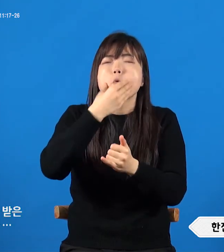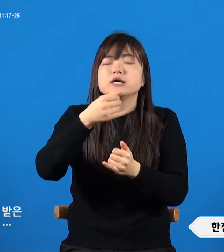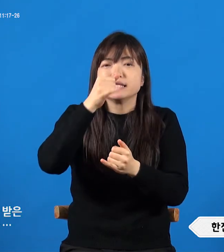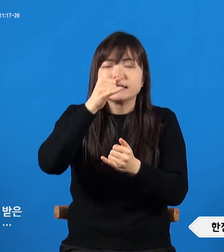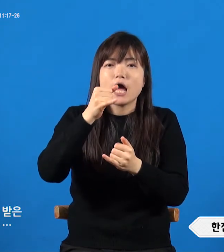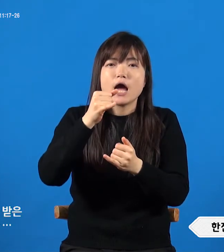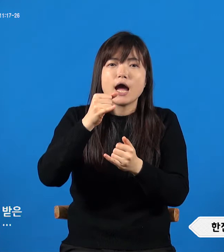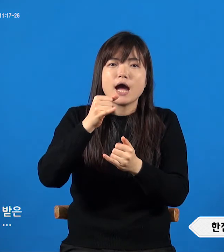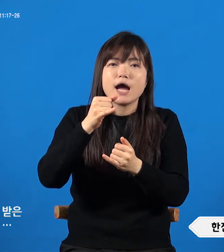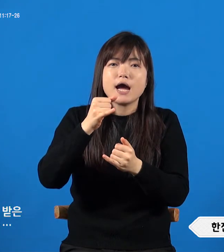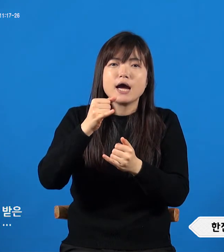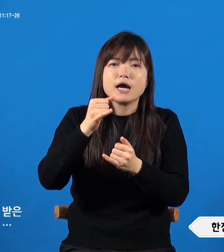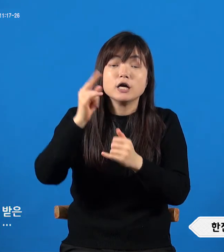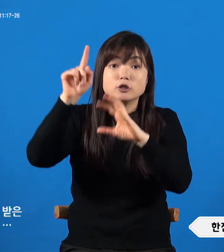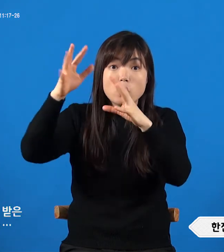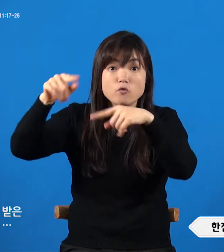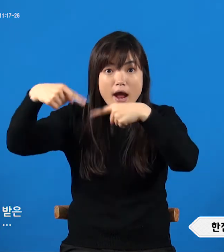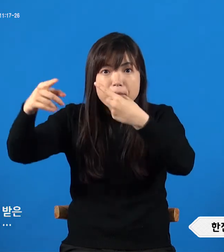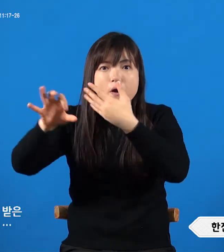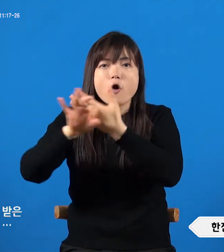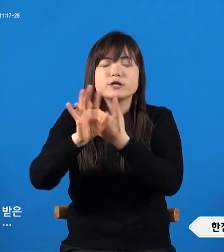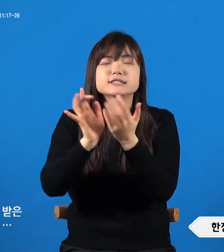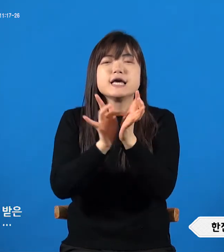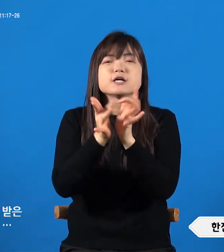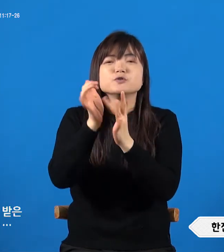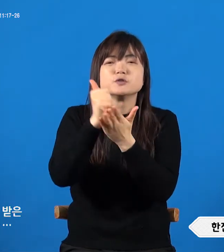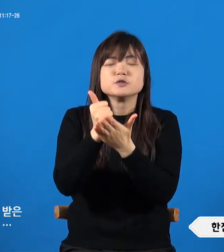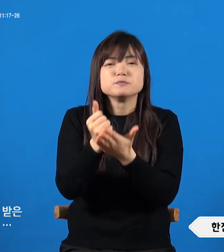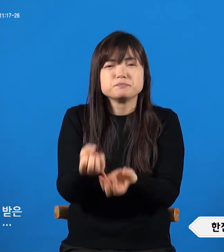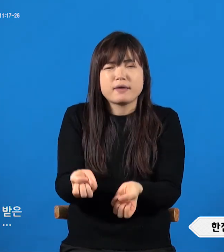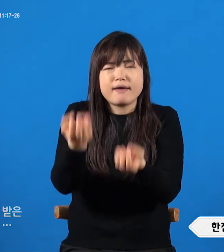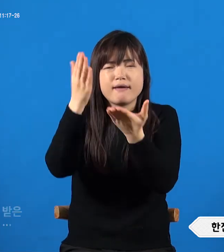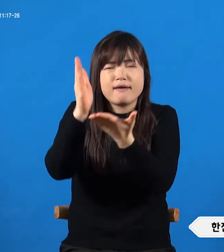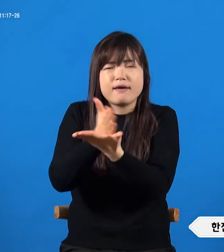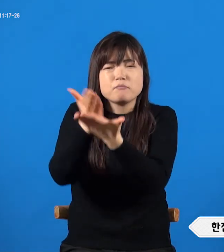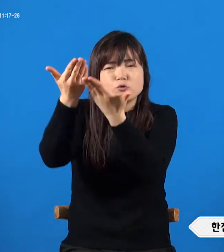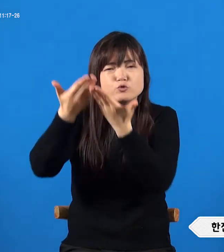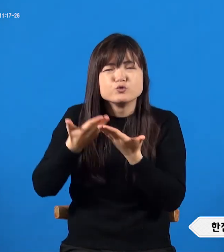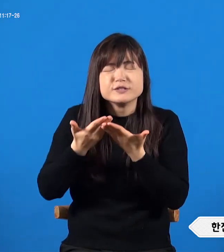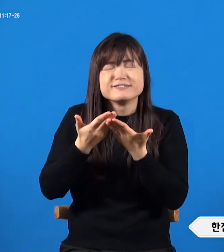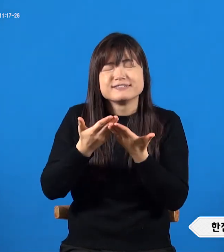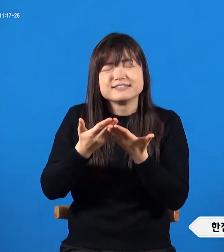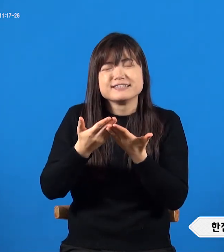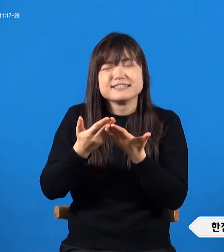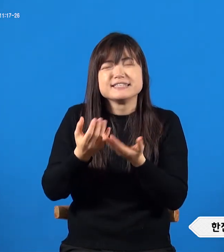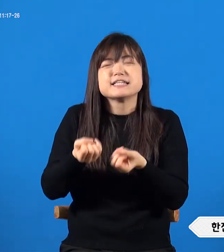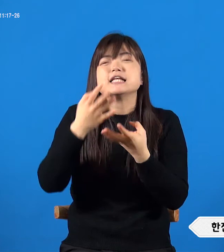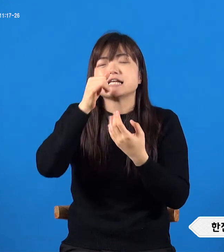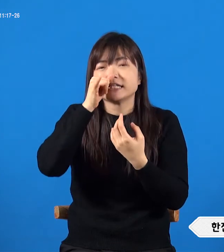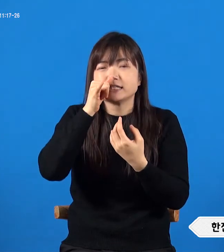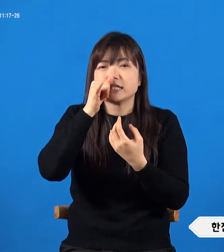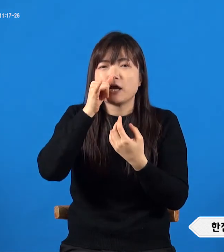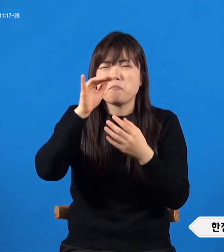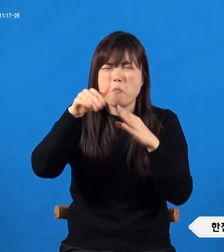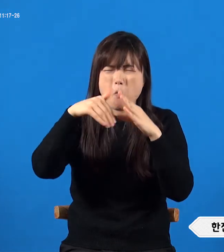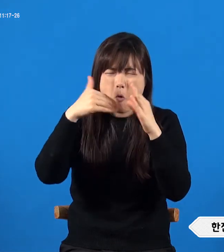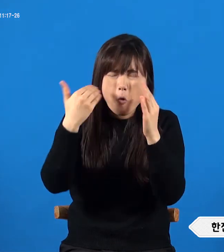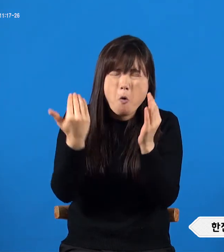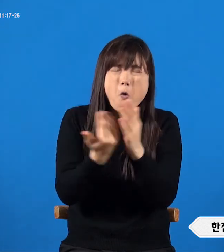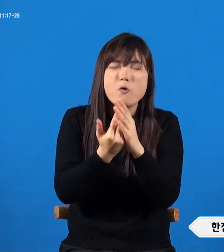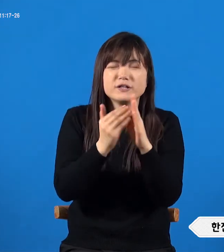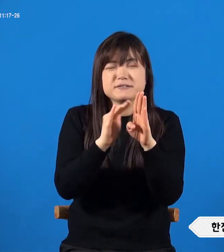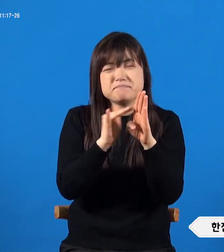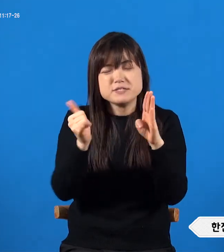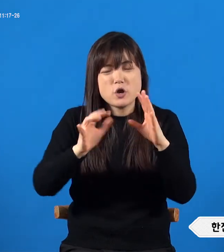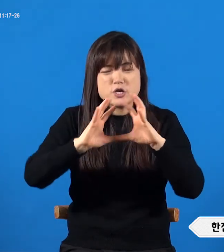양 예수님이 베풀어 주시는 성대한 잔치가 기다리고 있다는 말입니다. 온 동서사방 모든